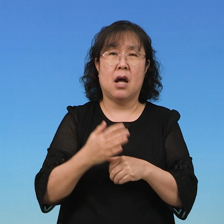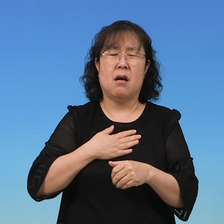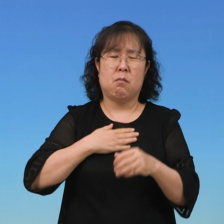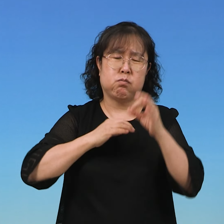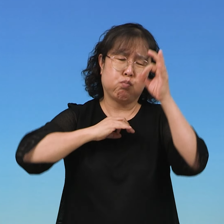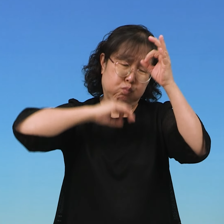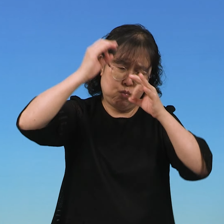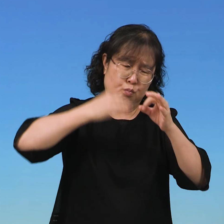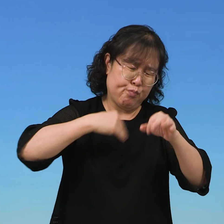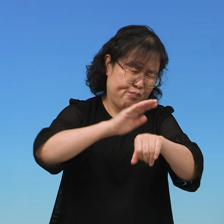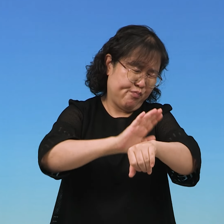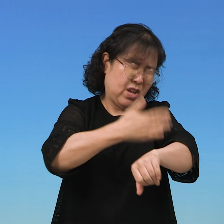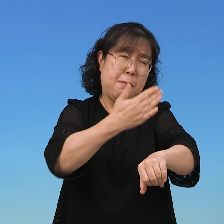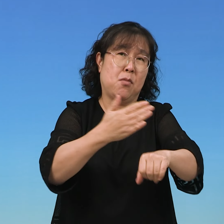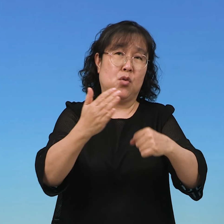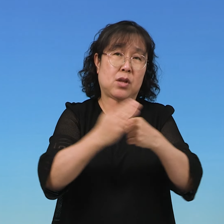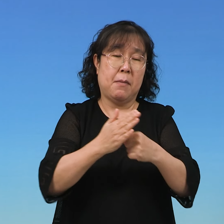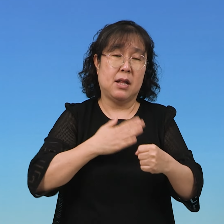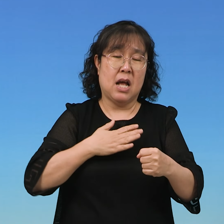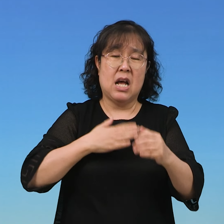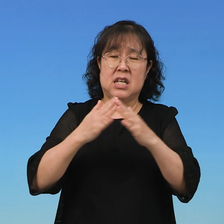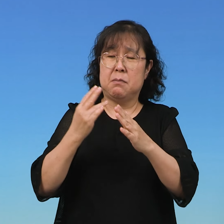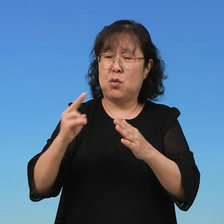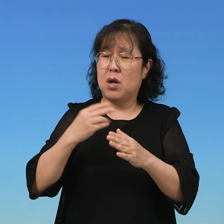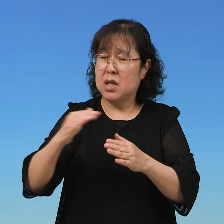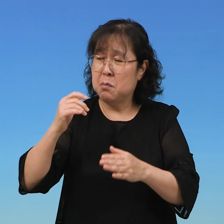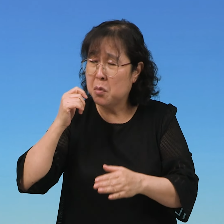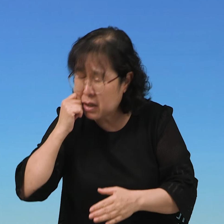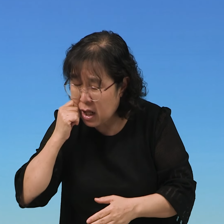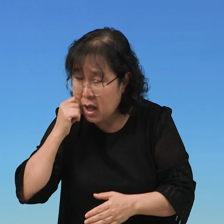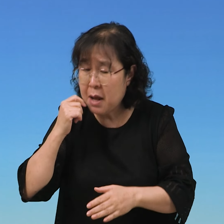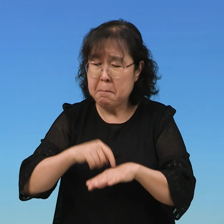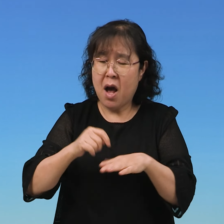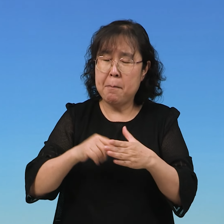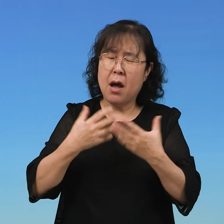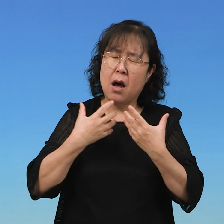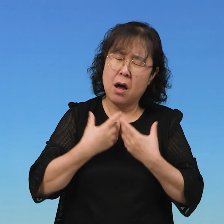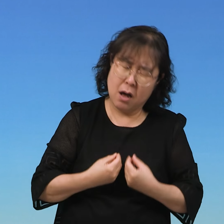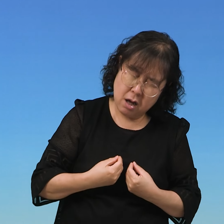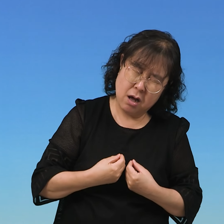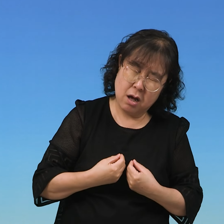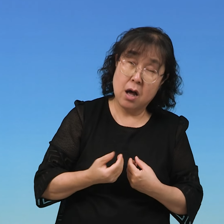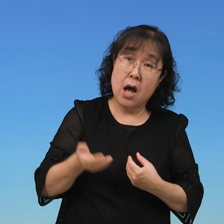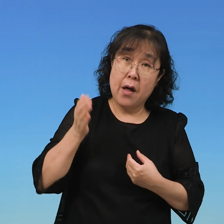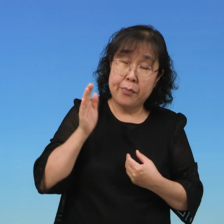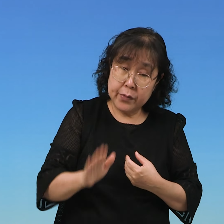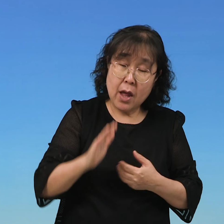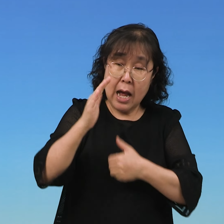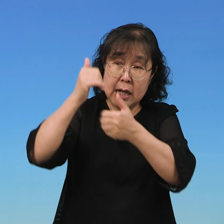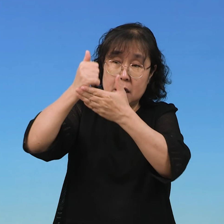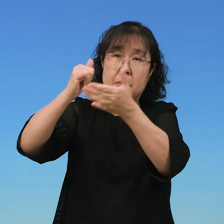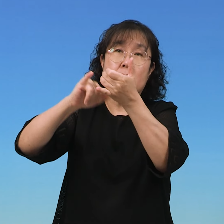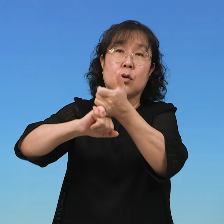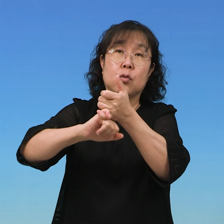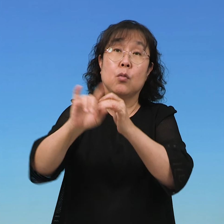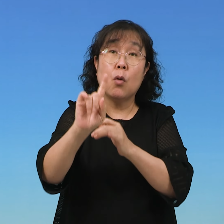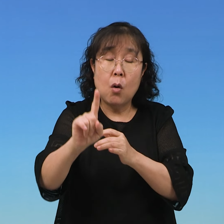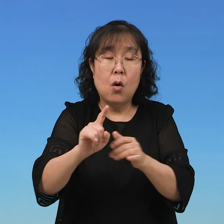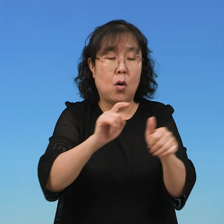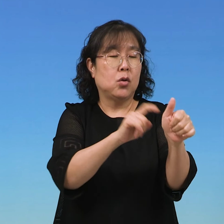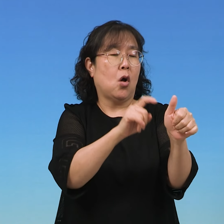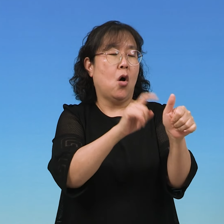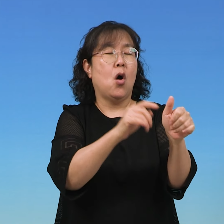내 꿈은 다 사라졌다 생각했는데, 이제 난 집으로 못 돌아간다 생각했는데 하나님께서 너 집으로 다시